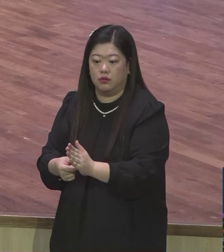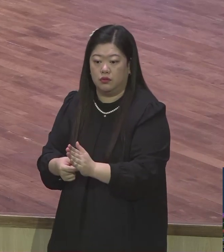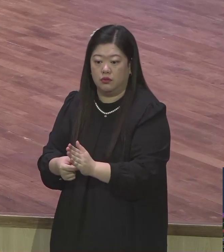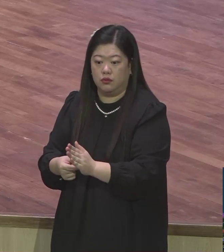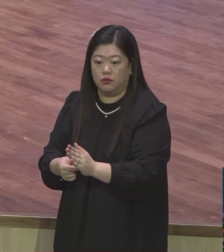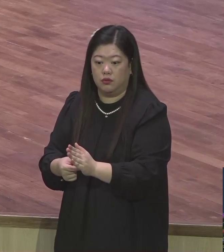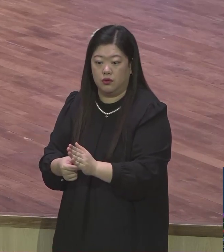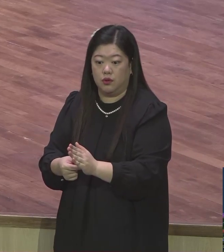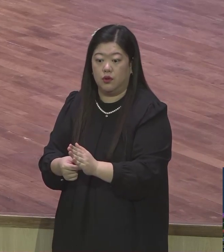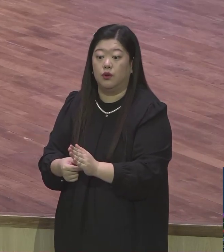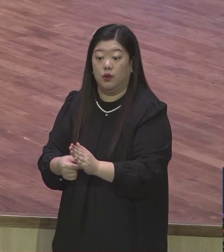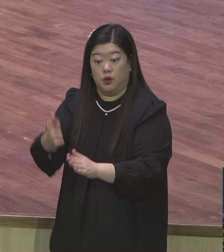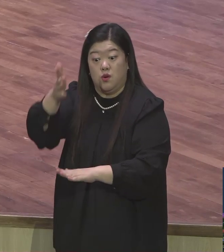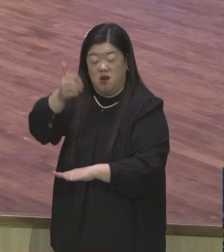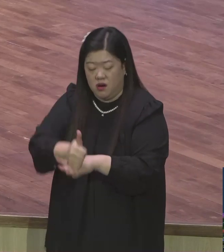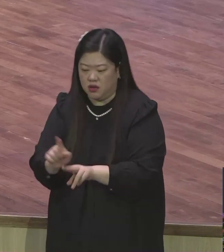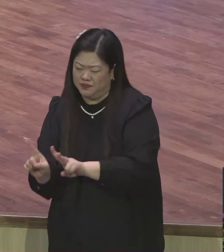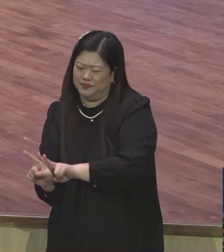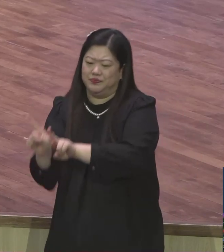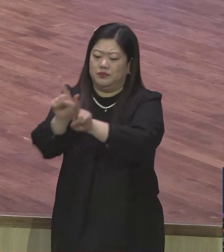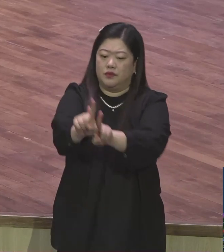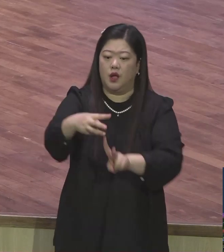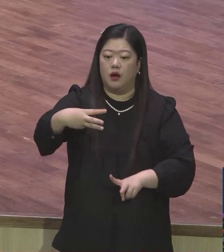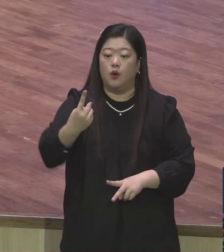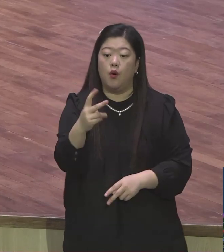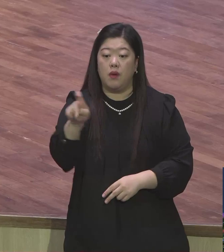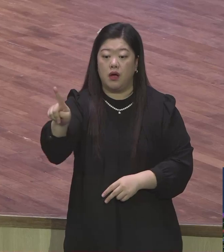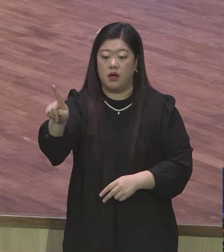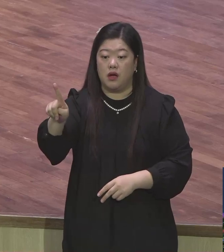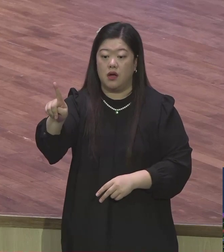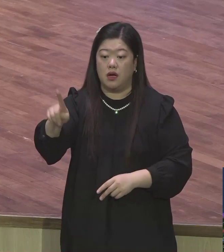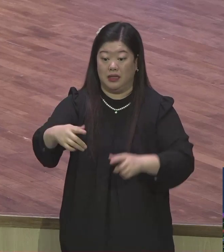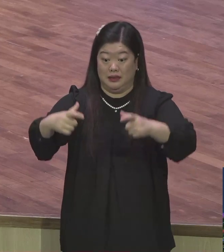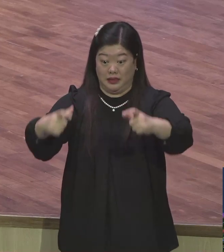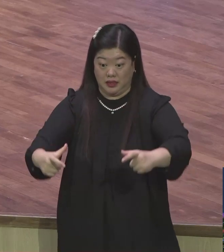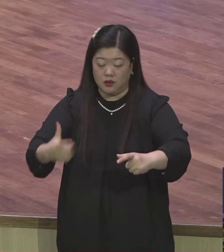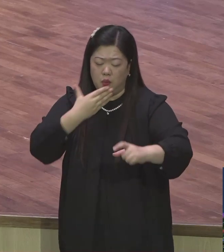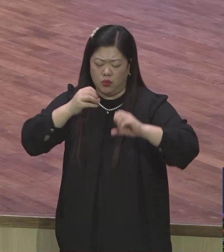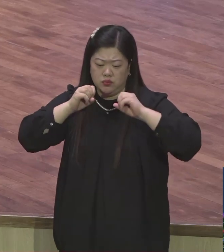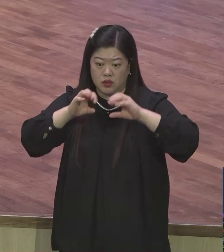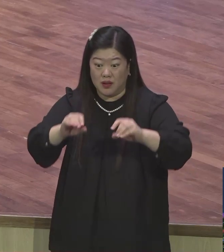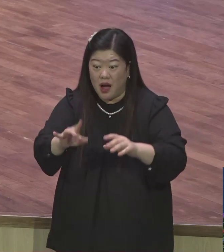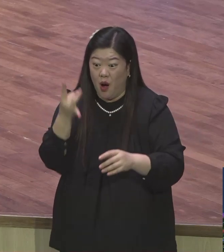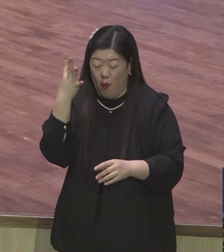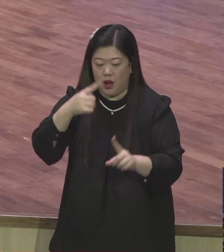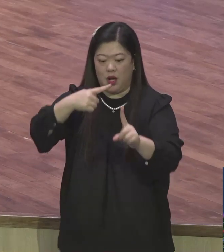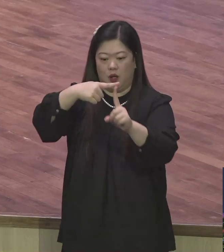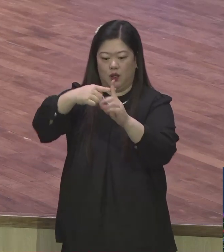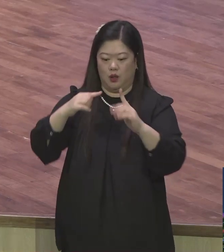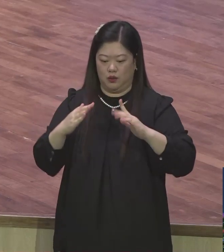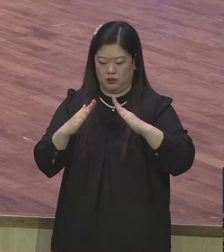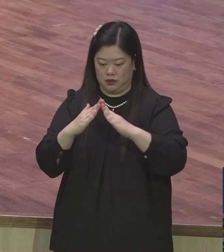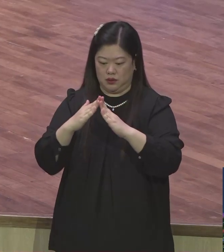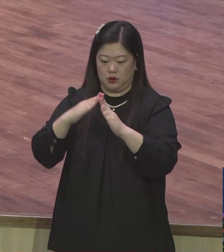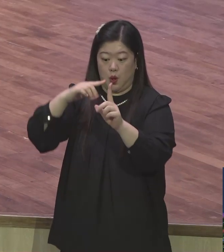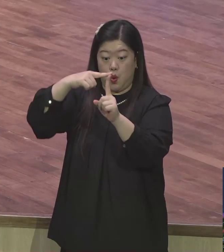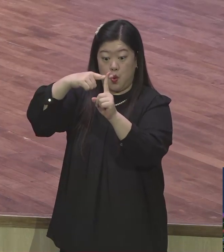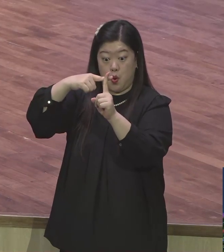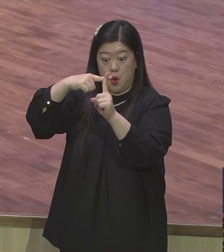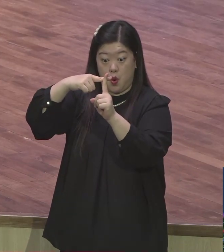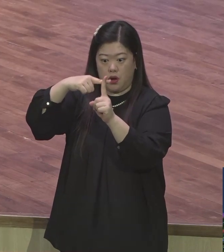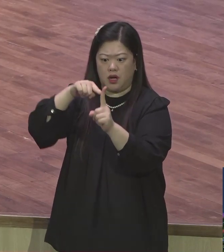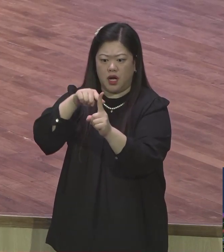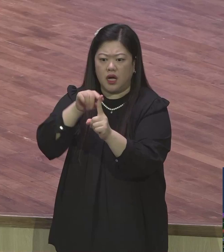그 당시는 전부 핍박이 많기 때문에 건물을 못 지어요. 집이 교회예요. 집이. 그러니까 저희 집에 있는